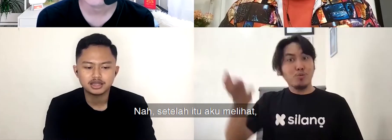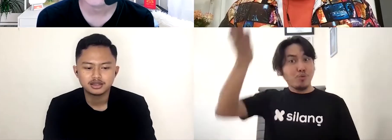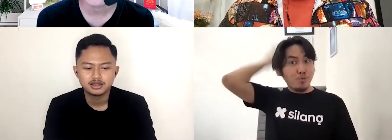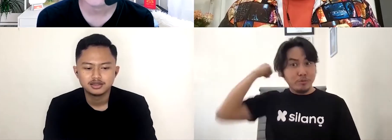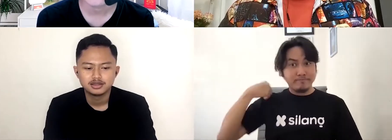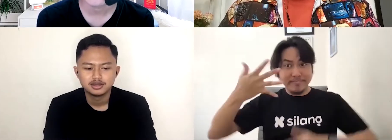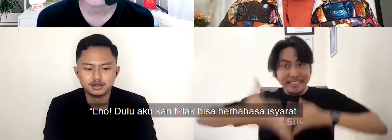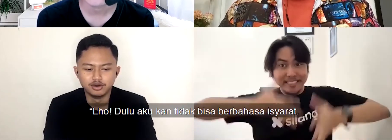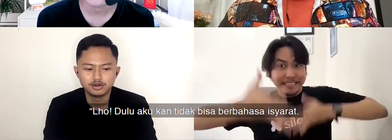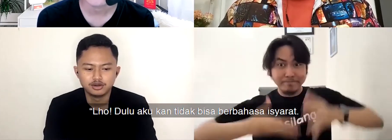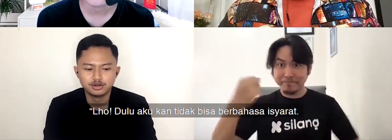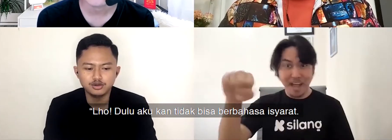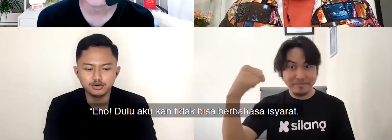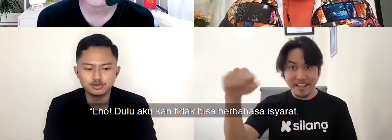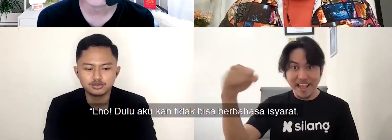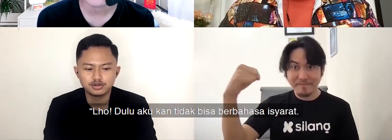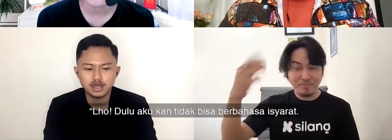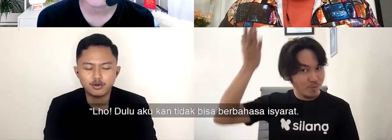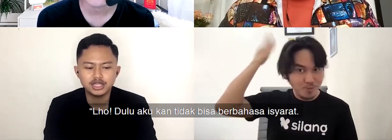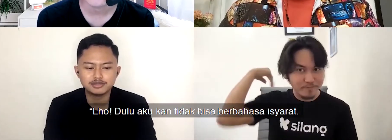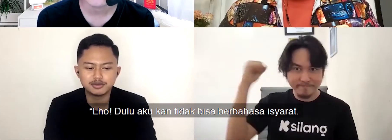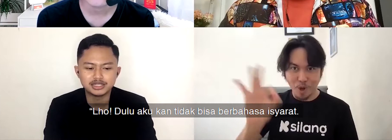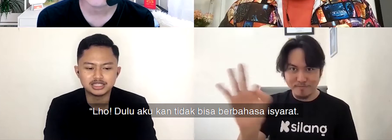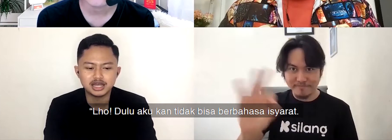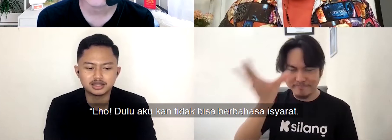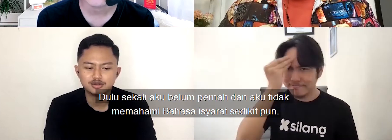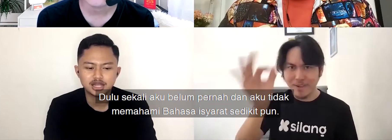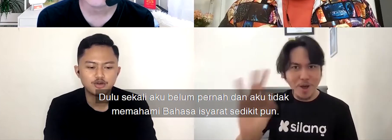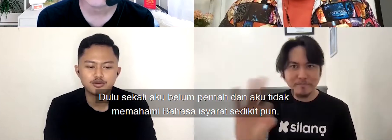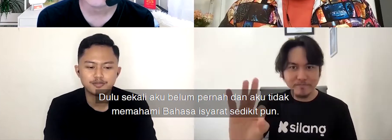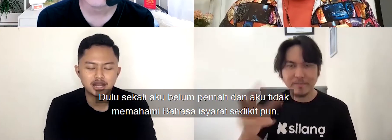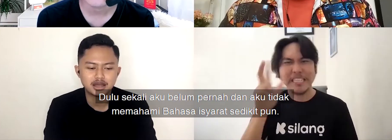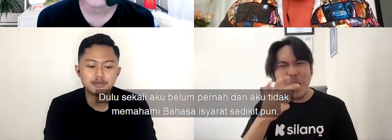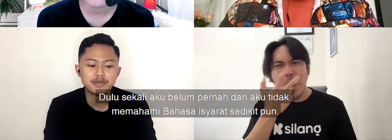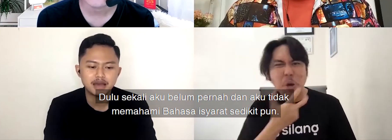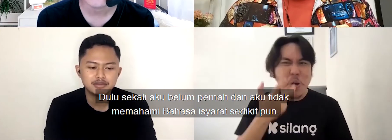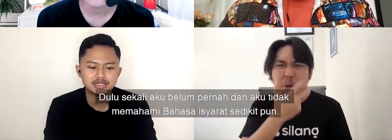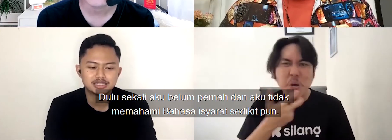aku melihat dulu aku tidak bisa berbahasa isyarat